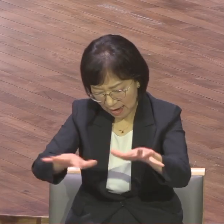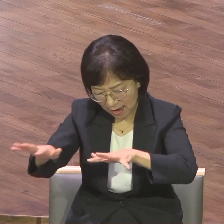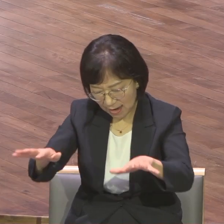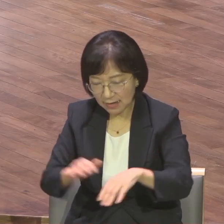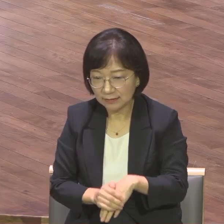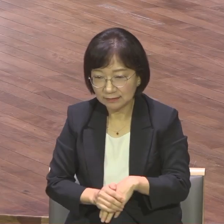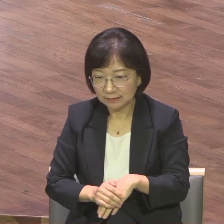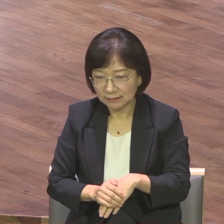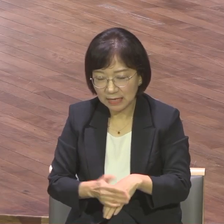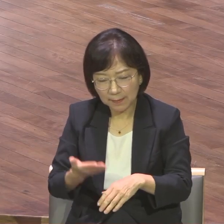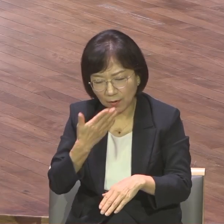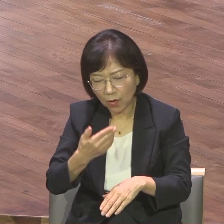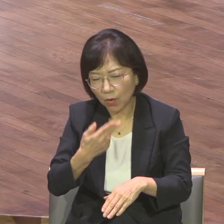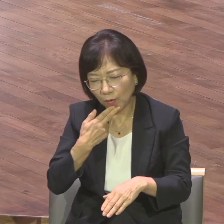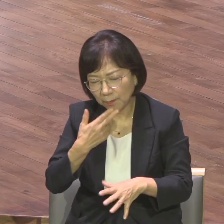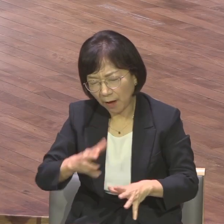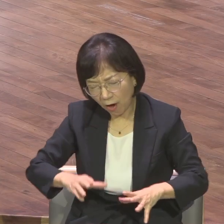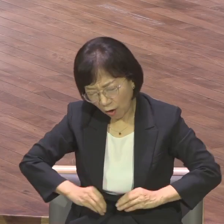라고 말씀하셨습니다.